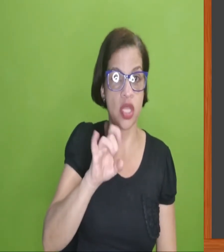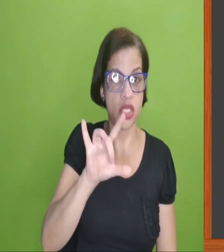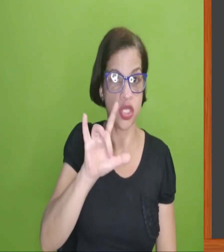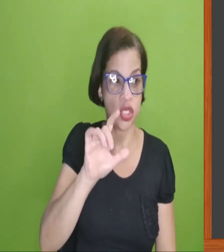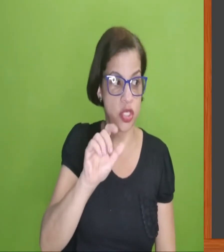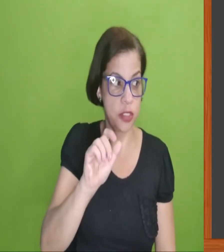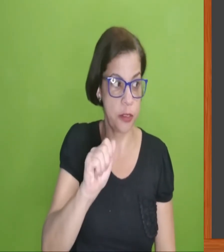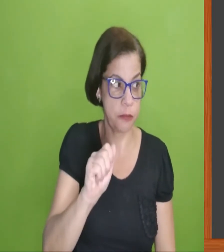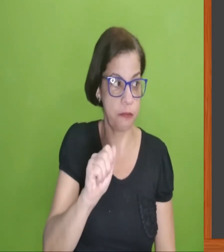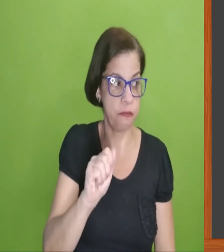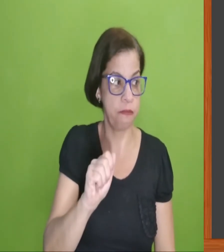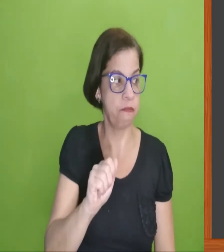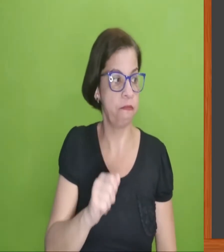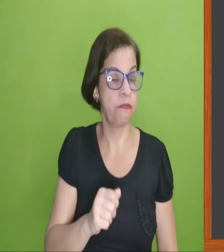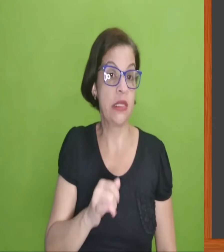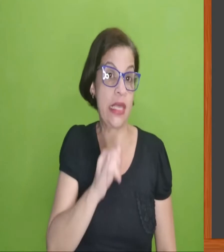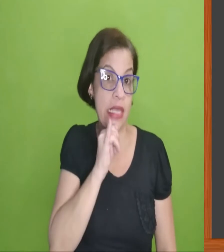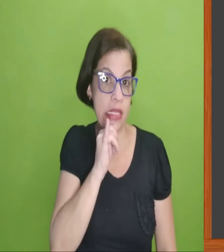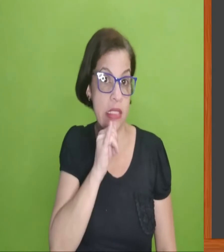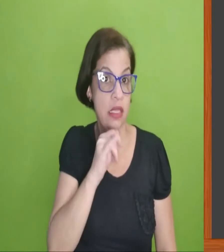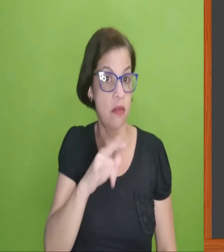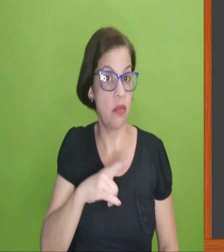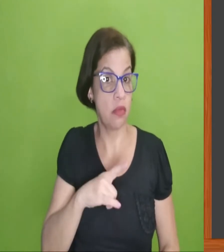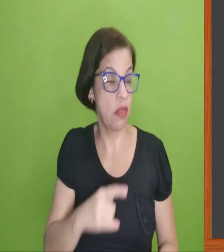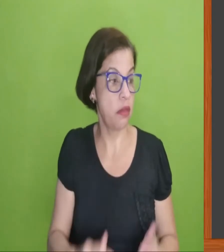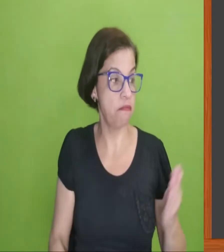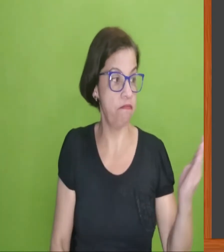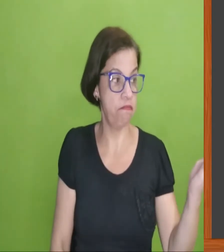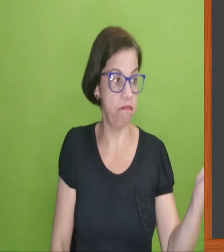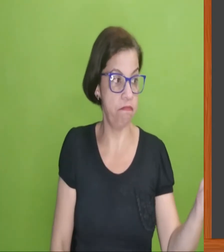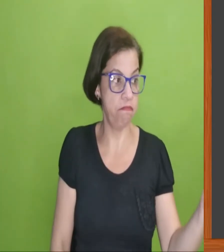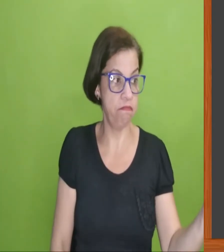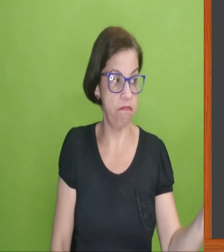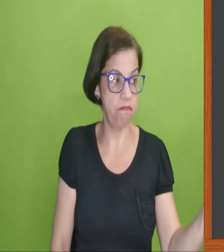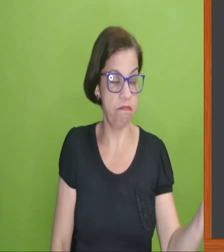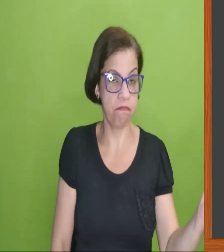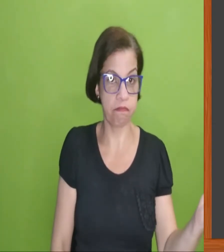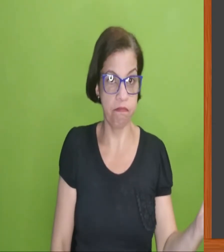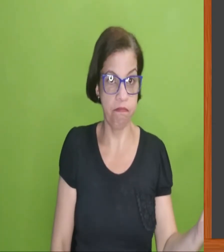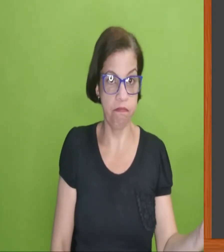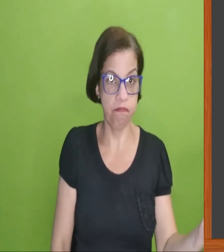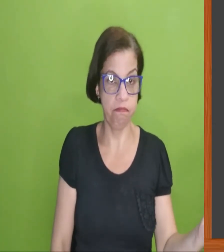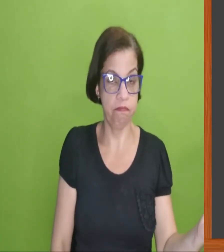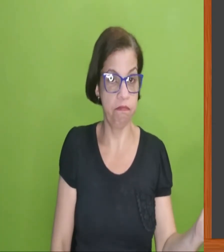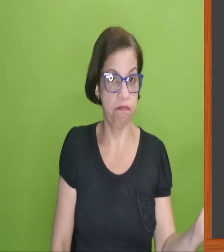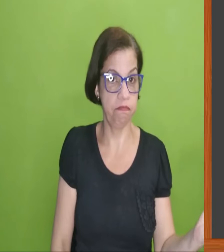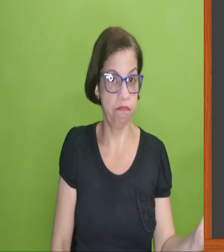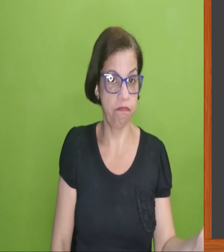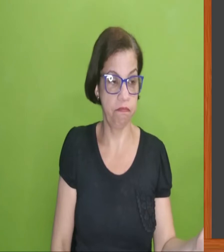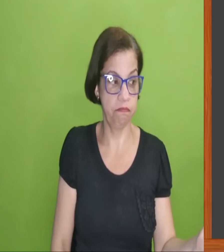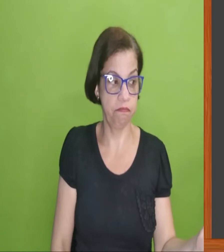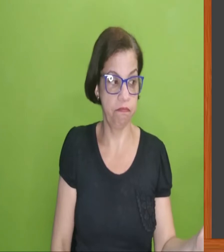redutase. Como exemplos, nós temos a simvastatina, a pravastatina, a fluvastatina,